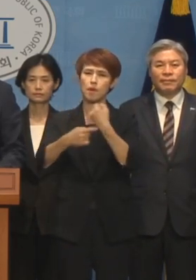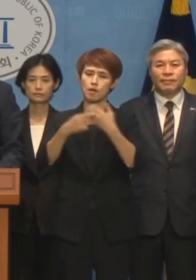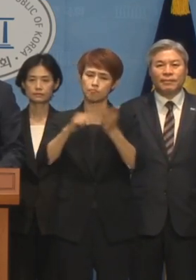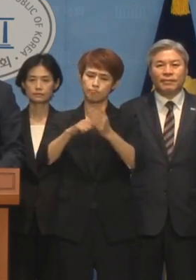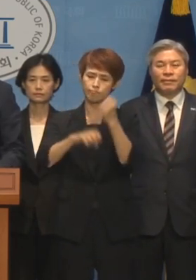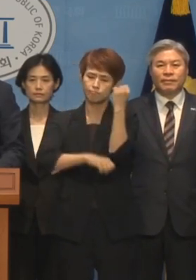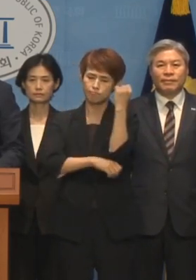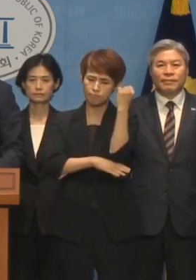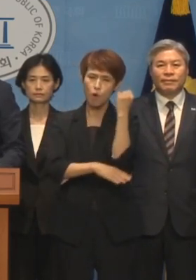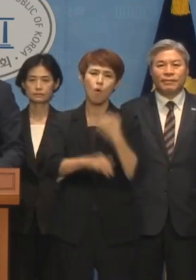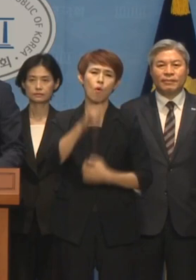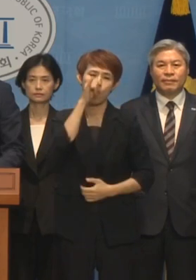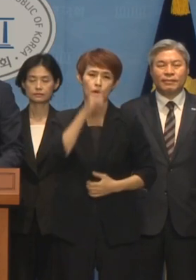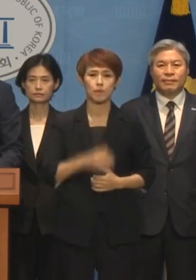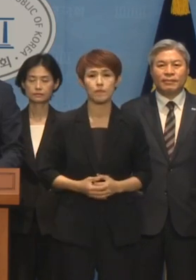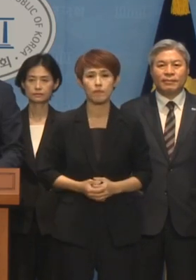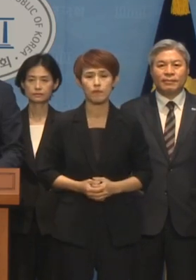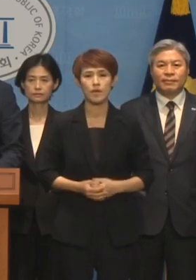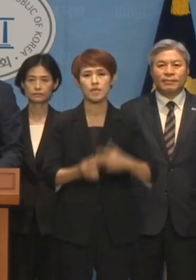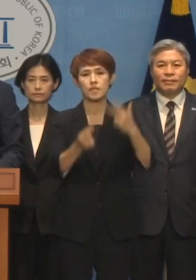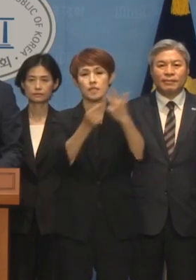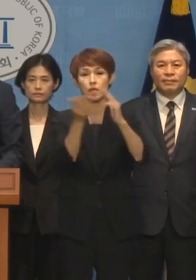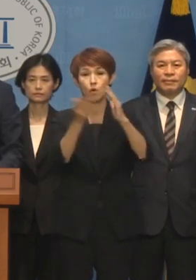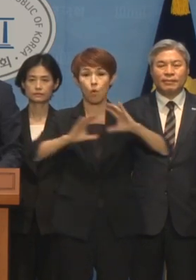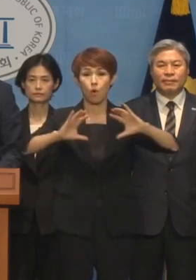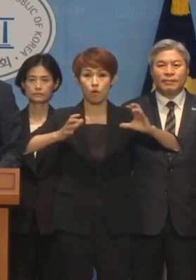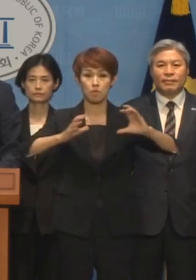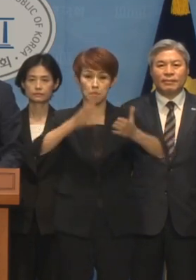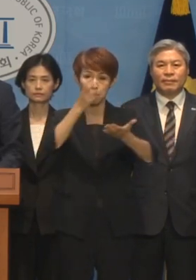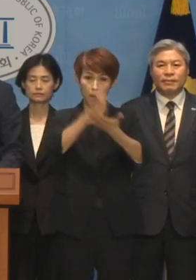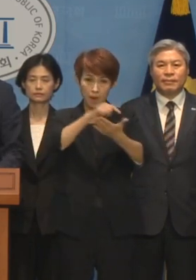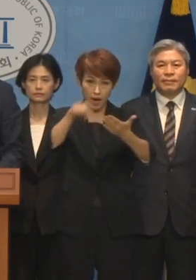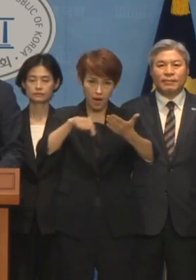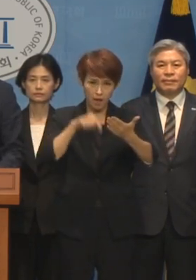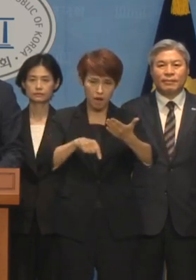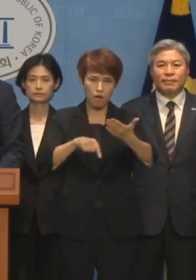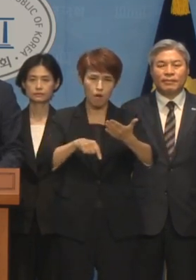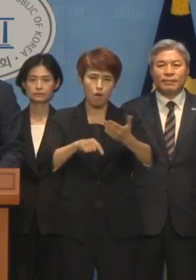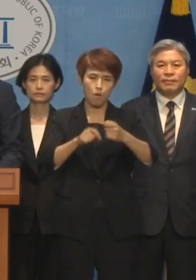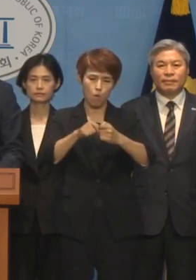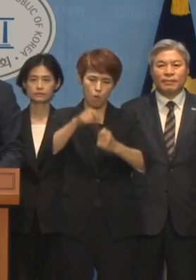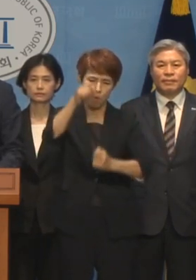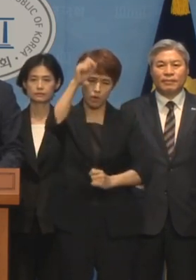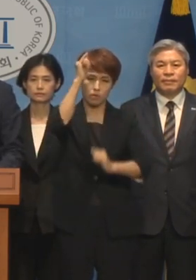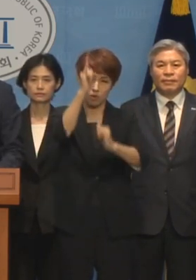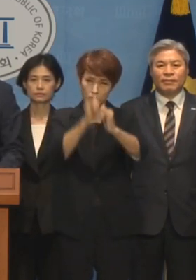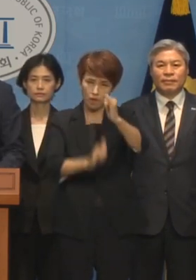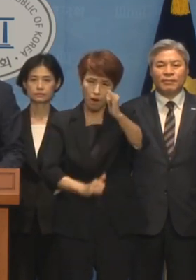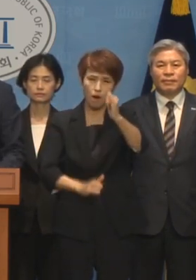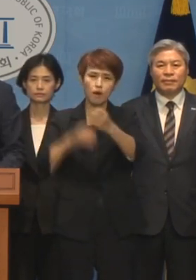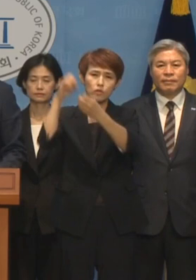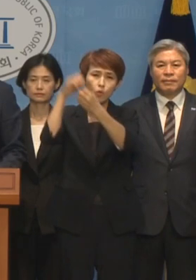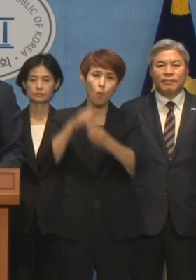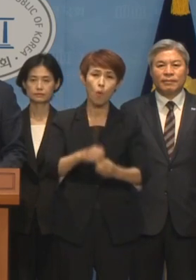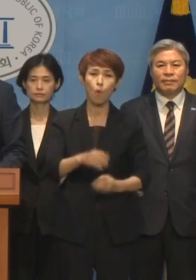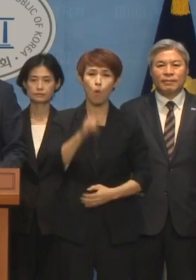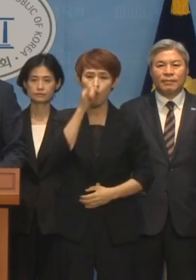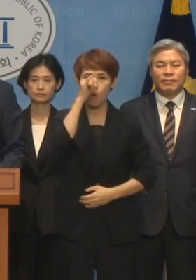있습니다. 7공화국 헌법 전문에 유구한 역사와 전통에 빛나는 우리